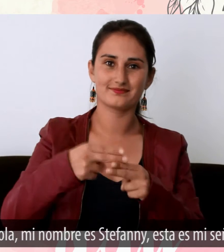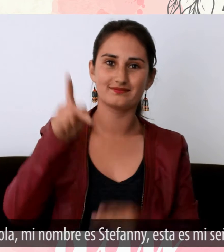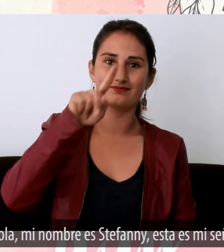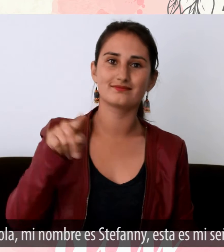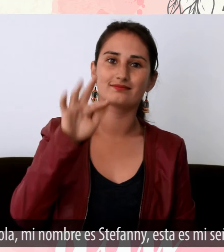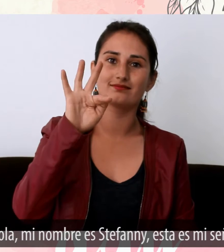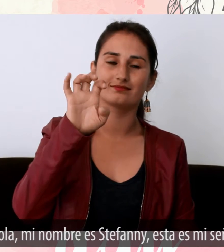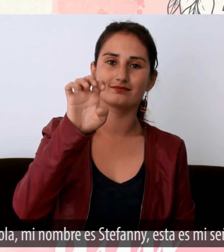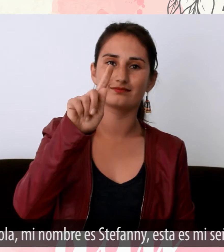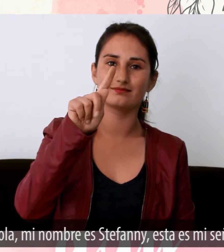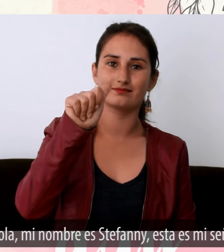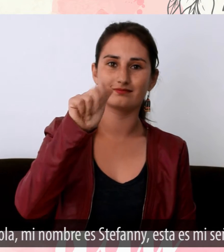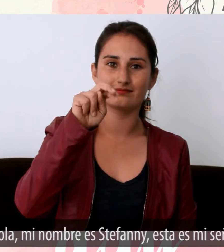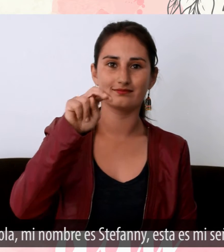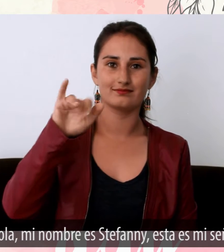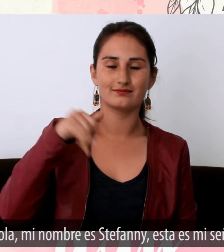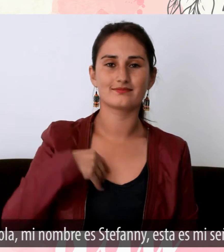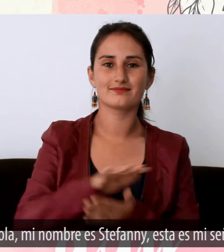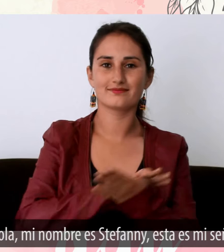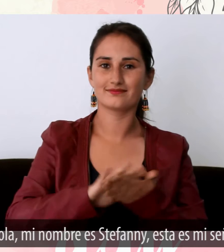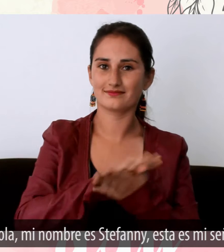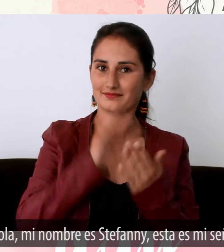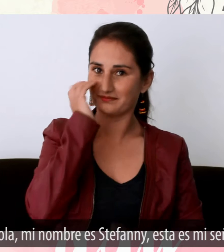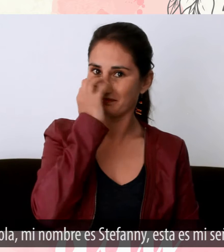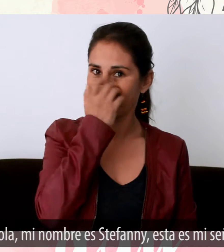Hola, mi nombre es Stephanie. Esta es mi seña.